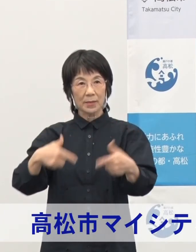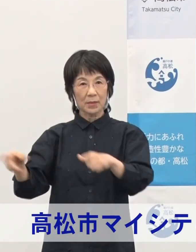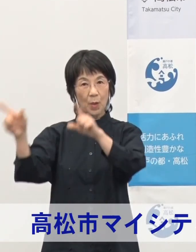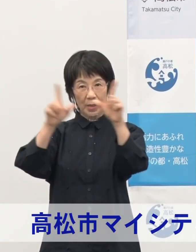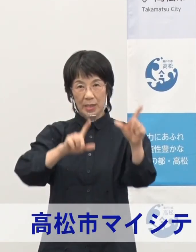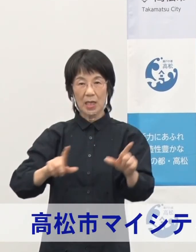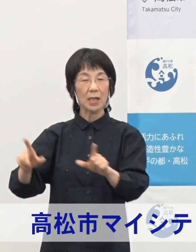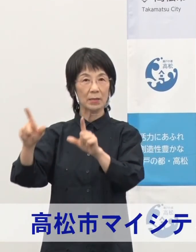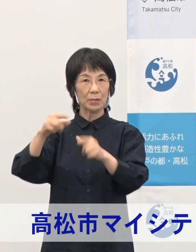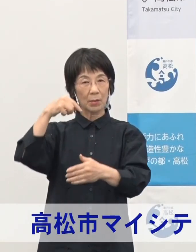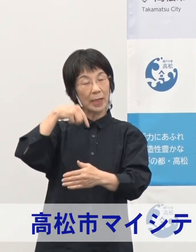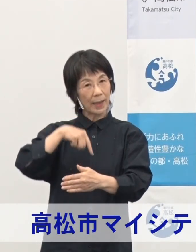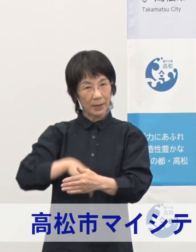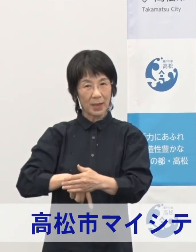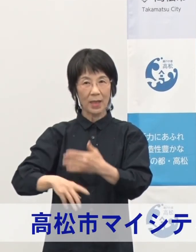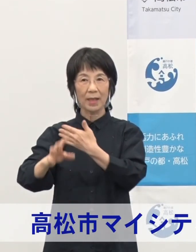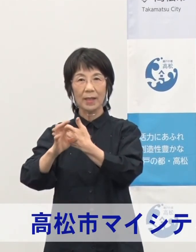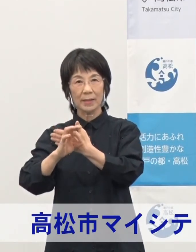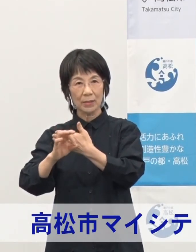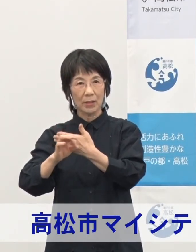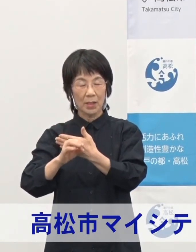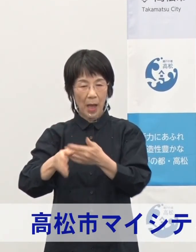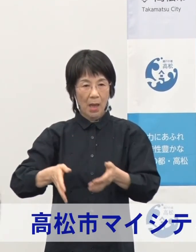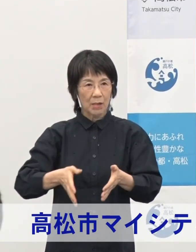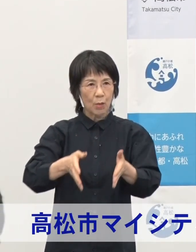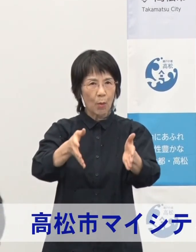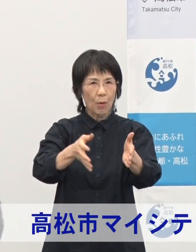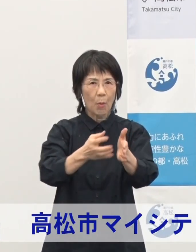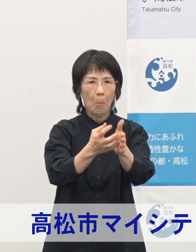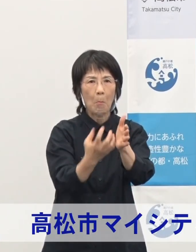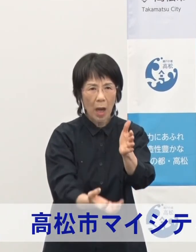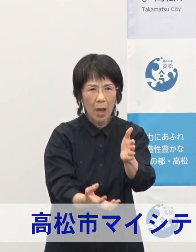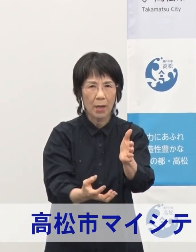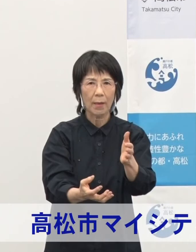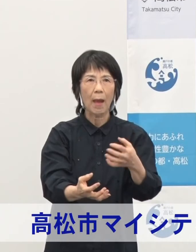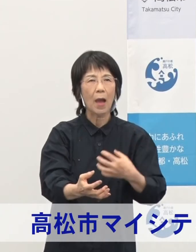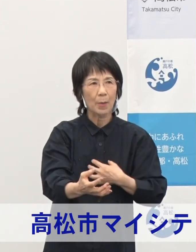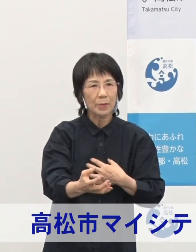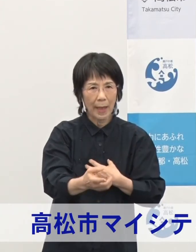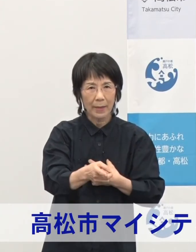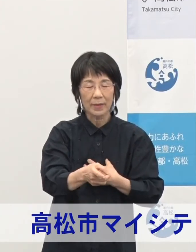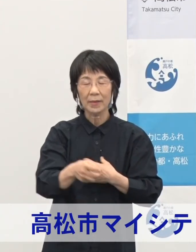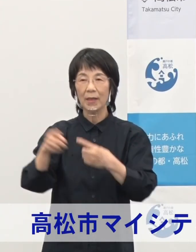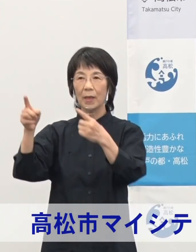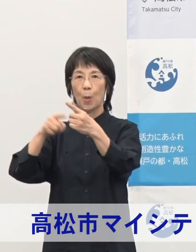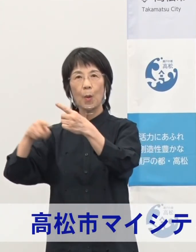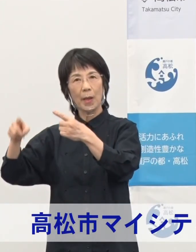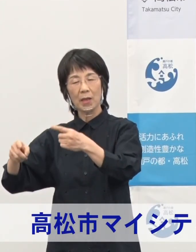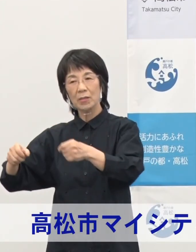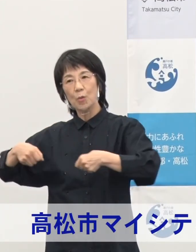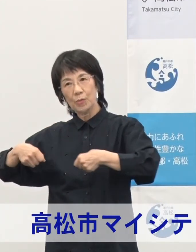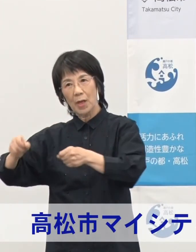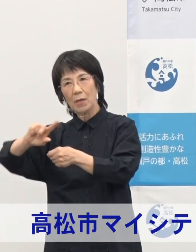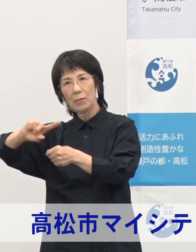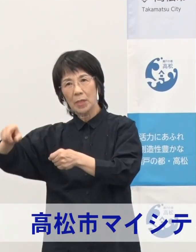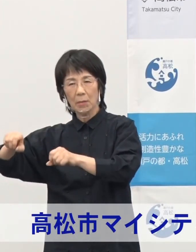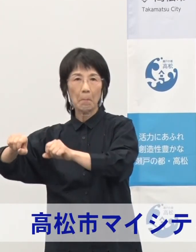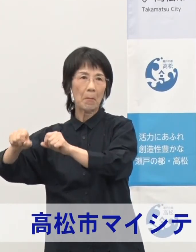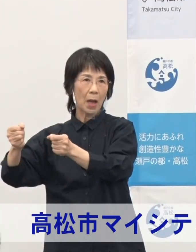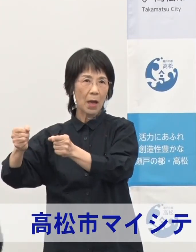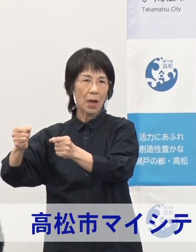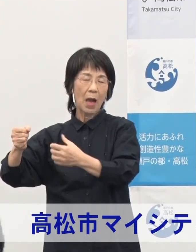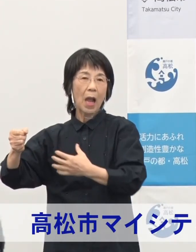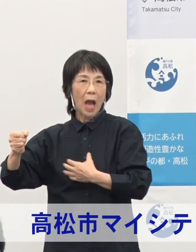くる中で例えば道路に穴が開いて危ないとかあるいは公園の猟具が壊れているということがございますと